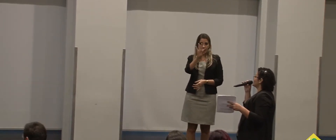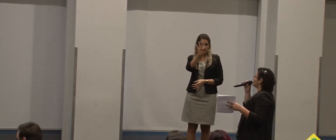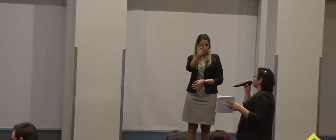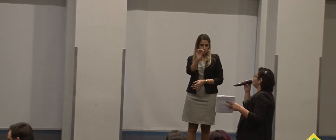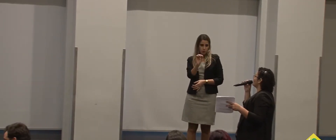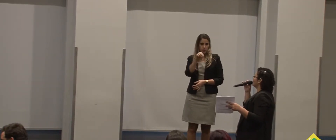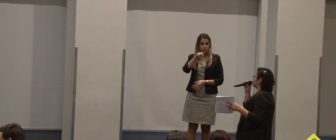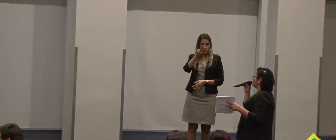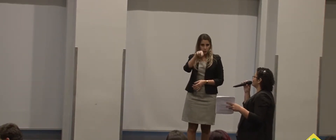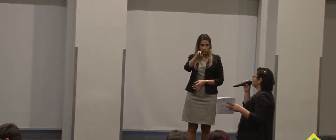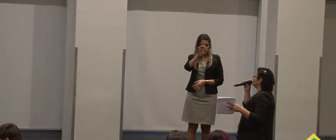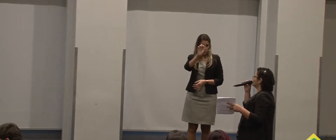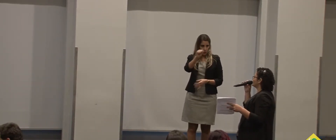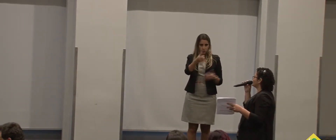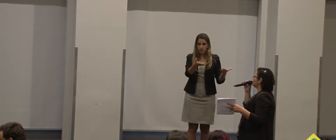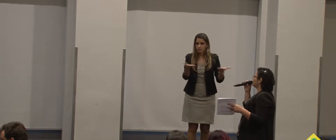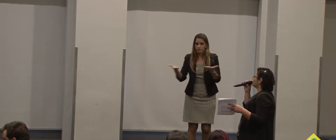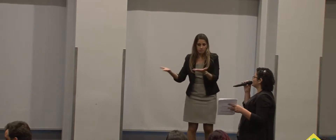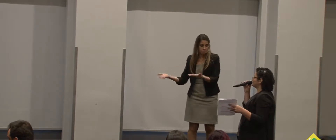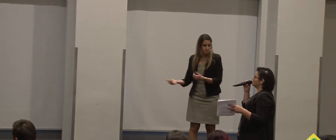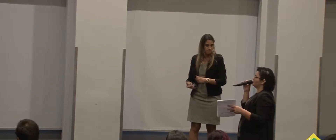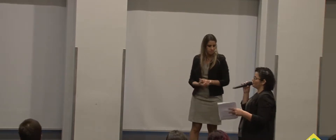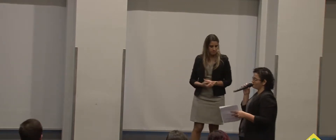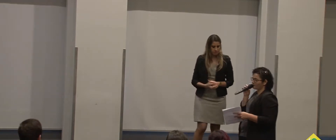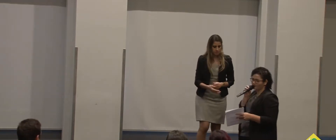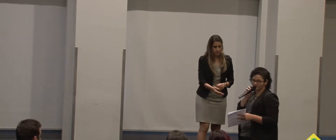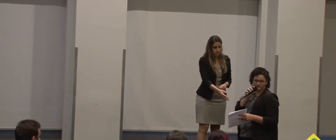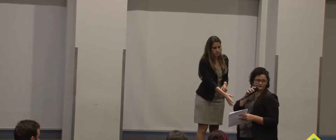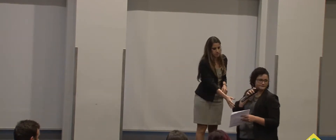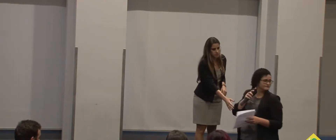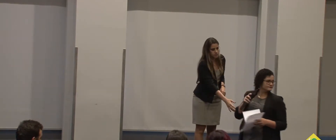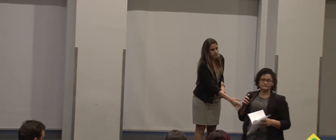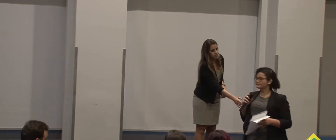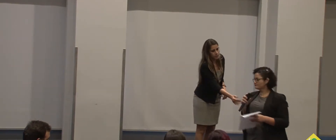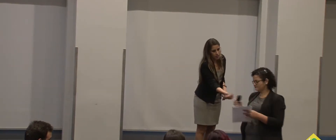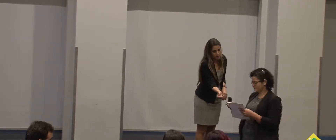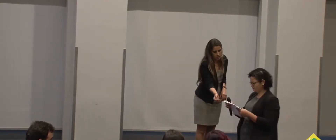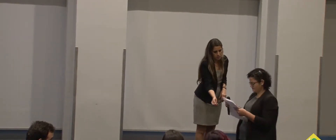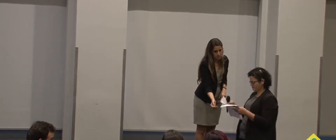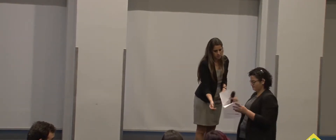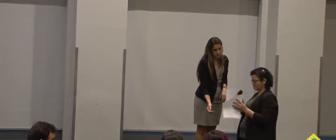o mediador Renato Nunes, do INES, por favor.